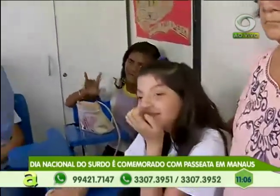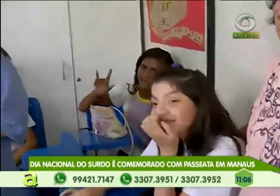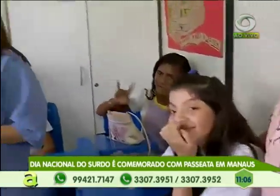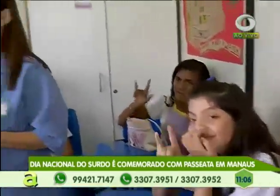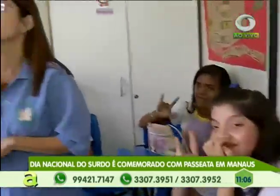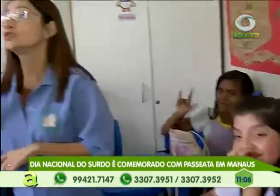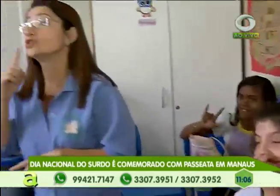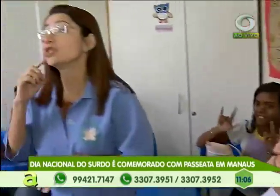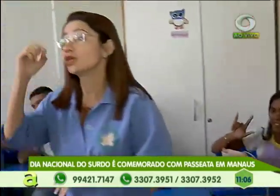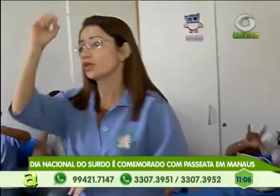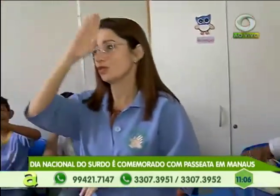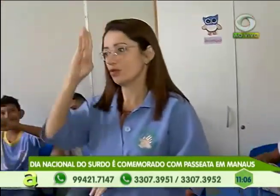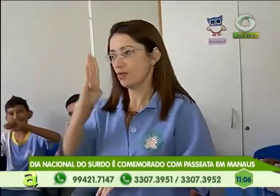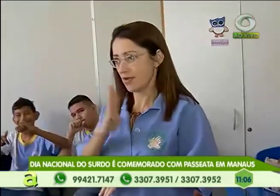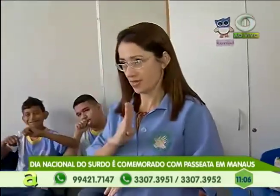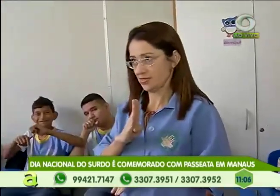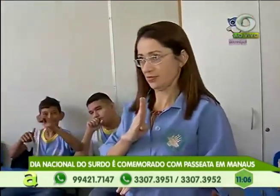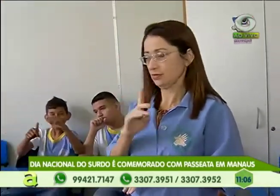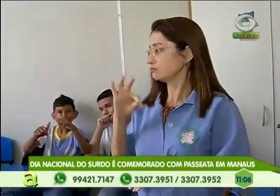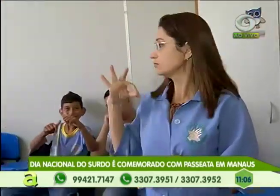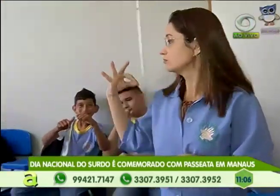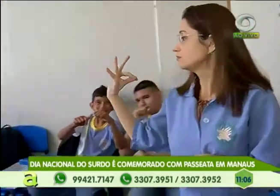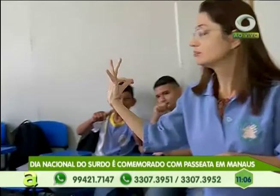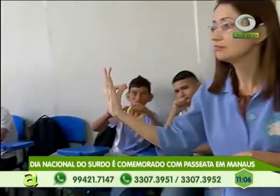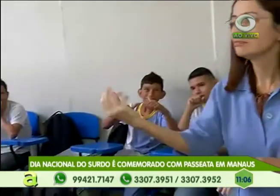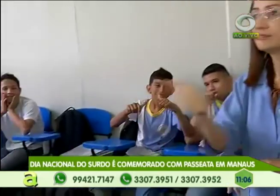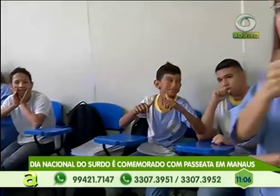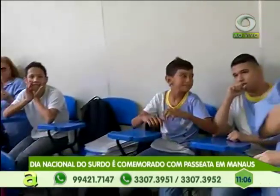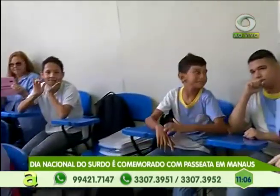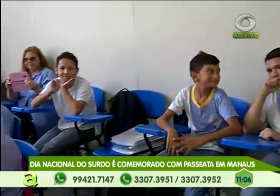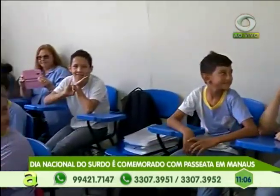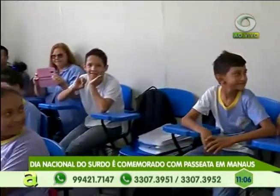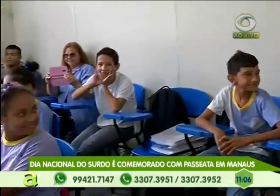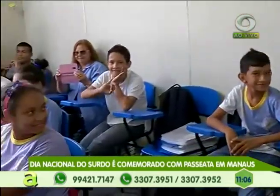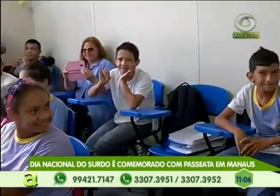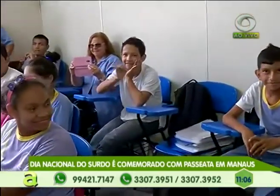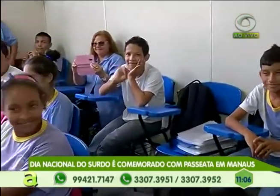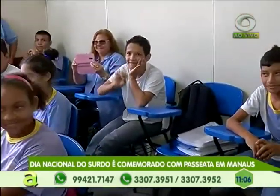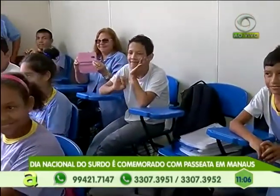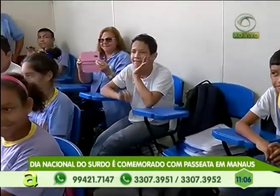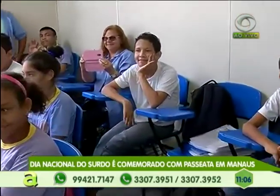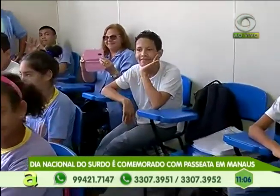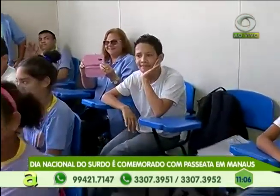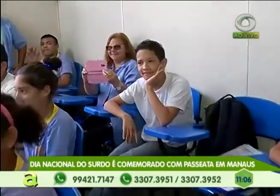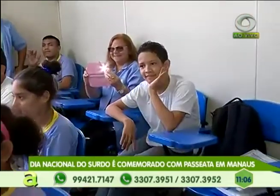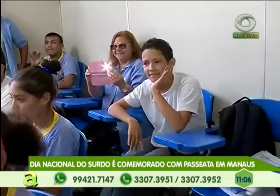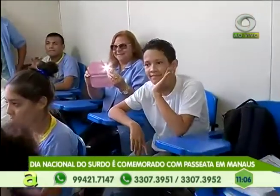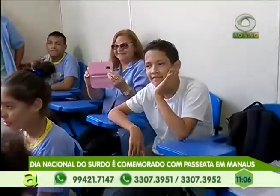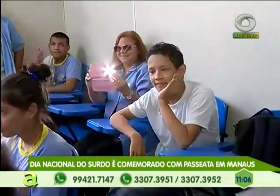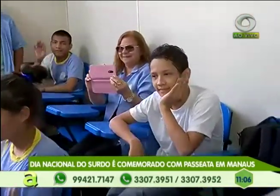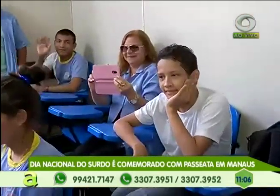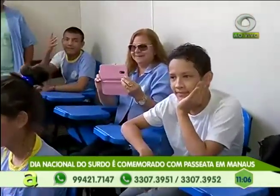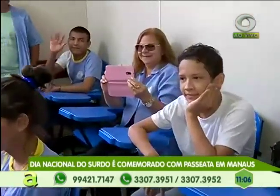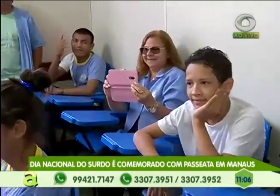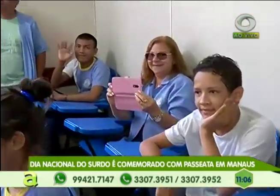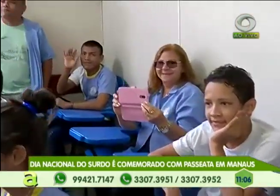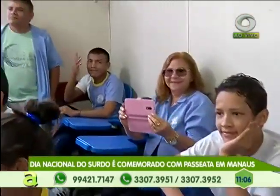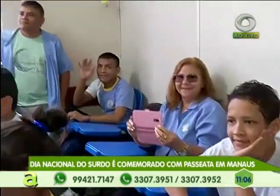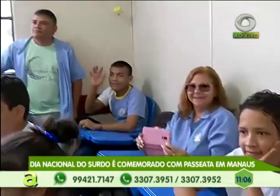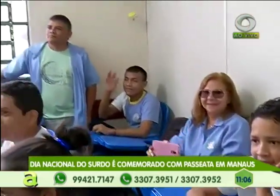E todo esse pessoal que está aqui, estão aqui animados, acenando pra câmera, mas eles passam no dia a dia por situações muito difíceis.